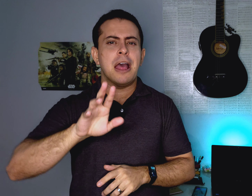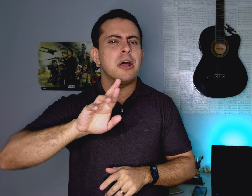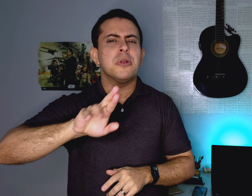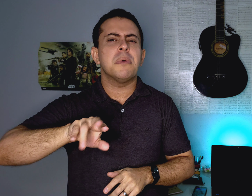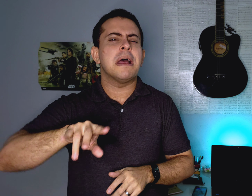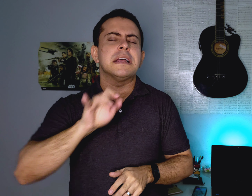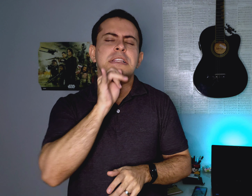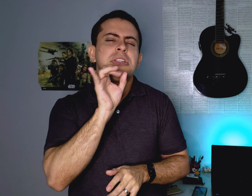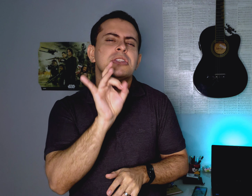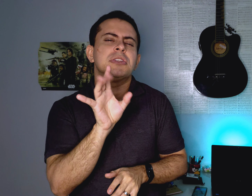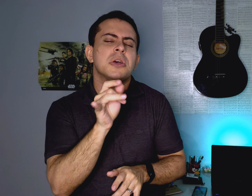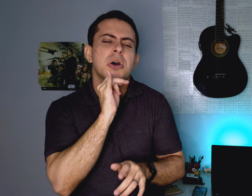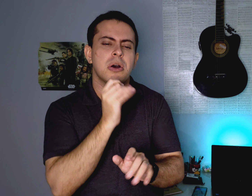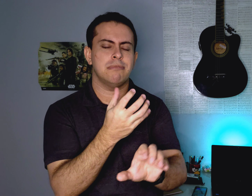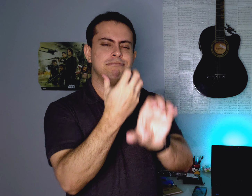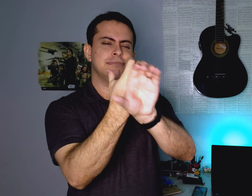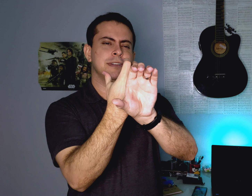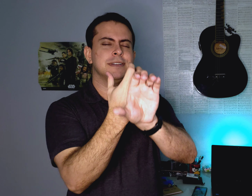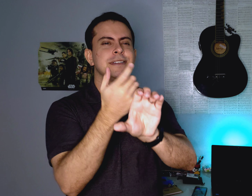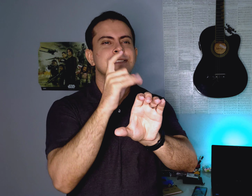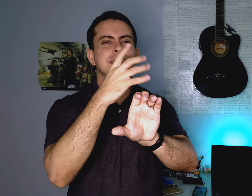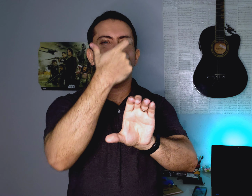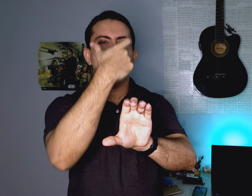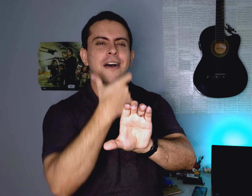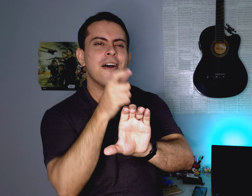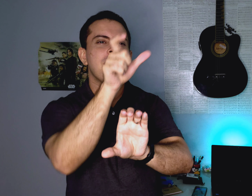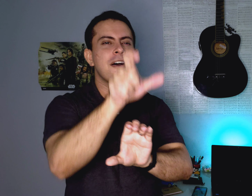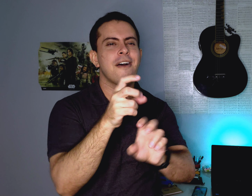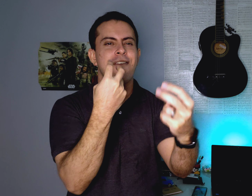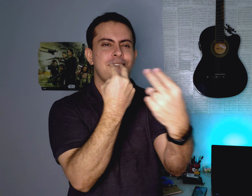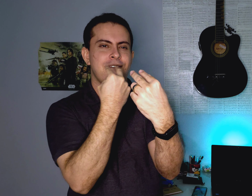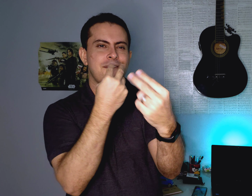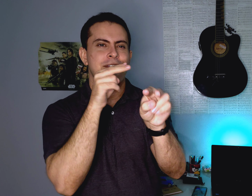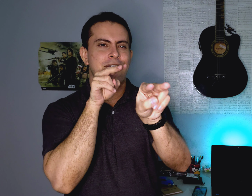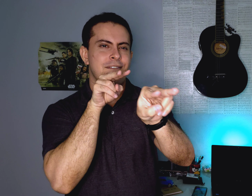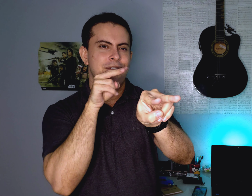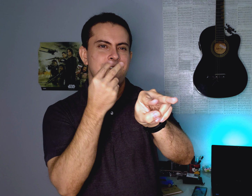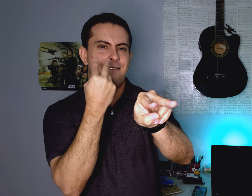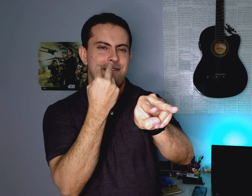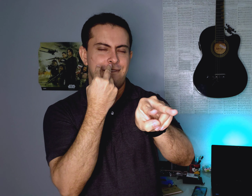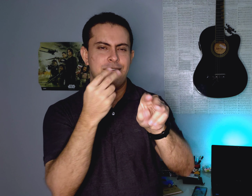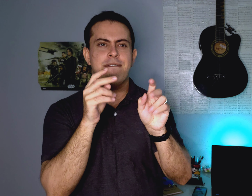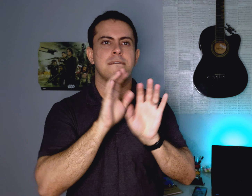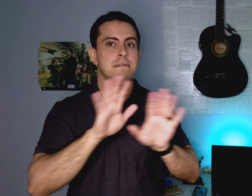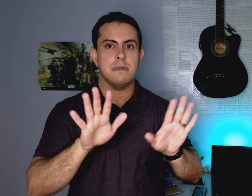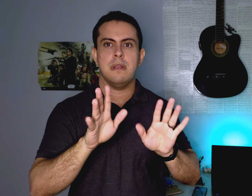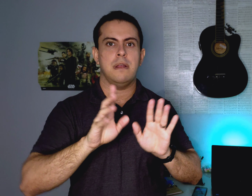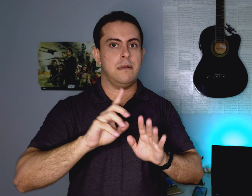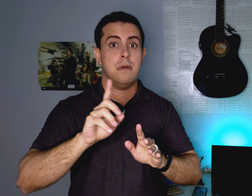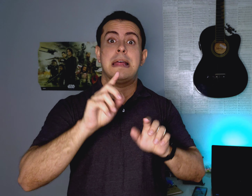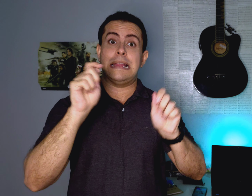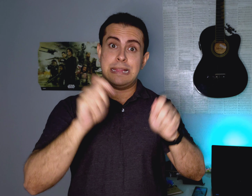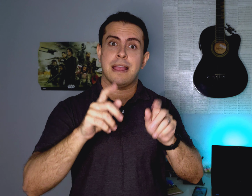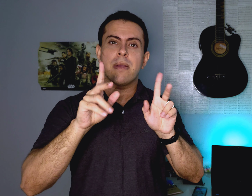Mas não é apenas uma chamada de vídeo onde você apenas vê a pessoa e a pessoa está ali lhe vendo. Ela é como se fosse mesmo uma